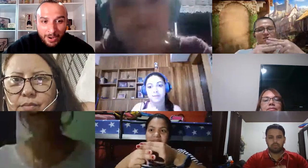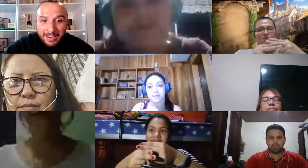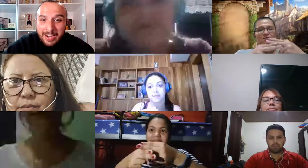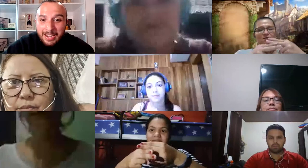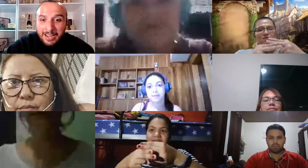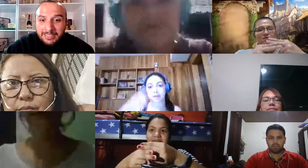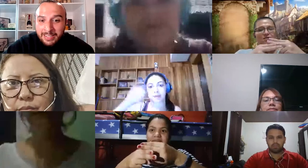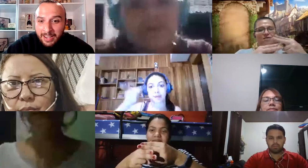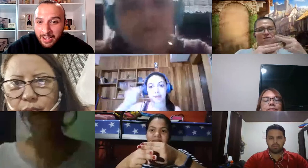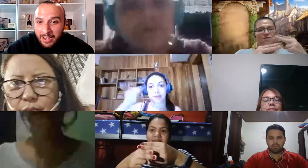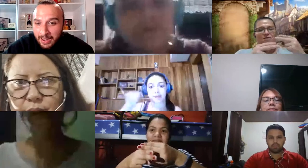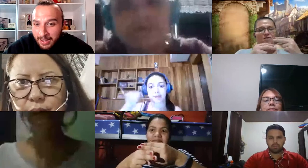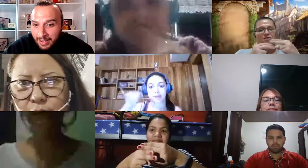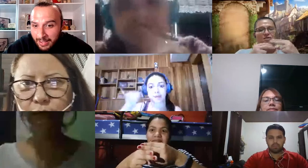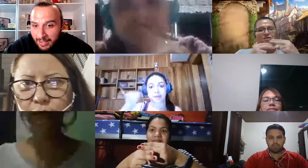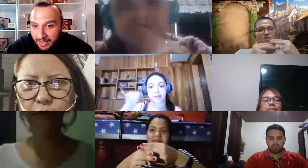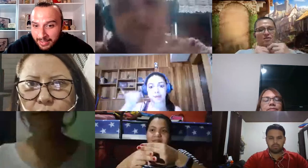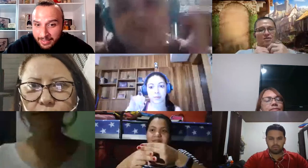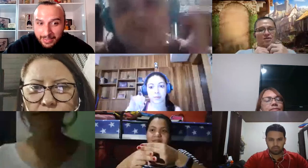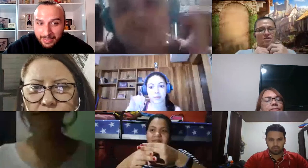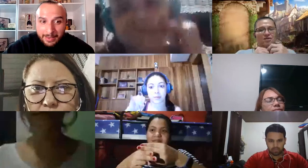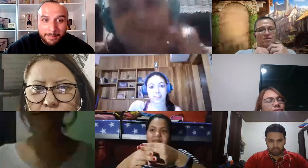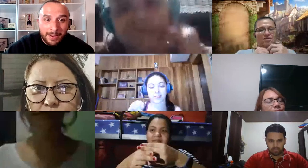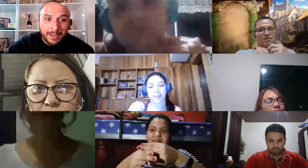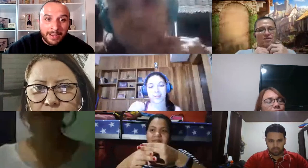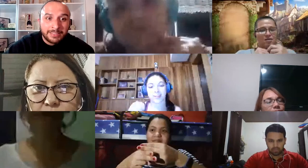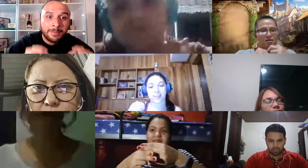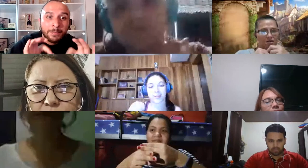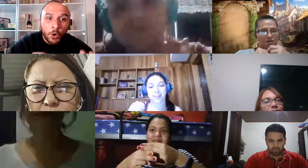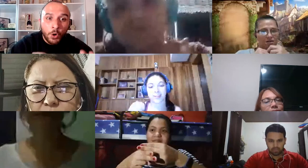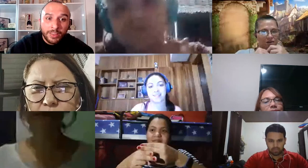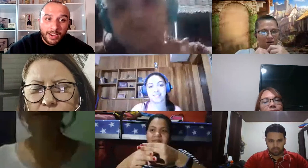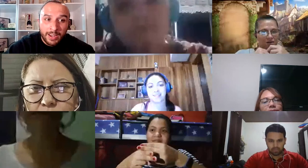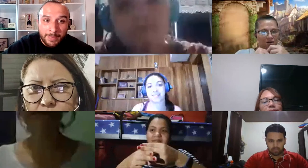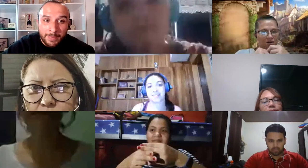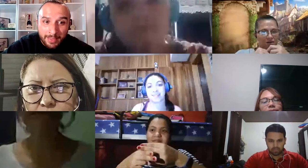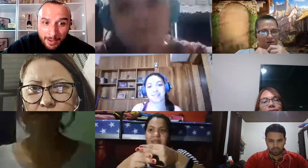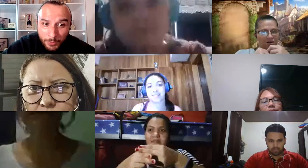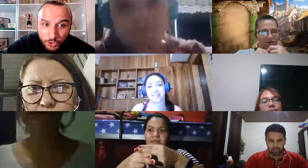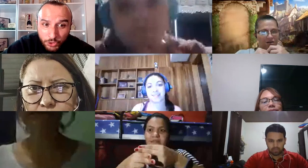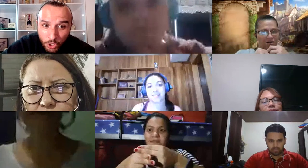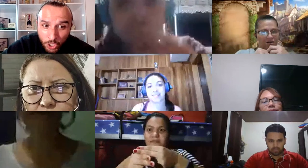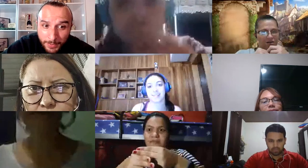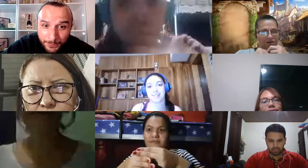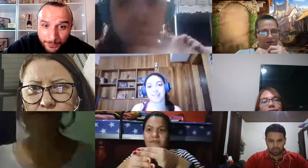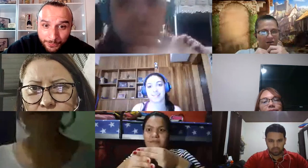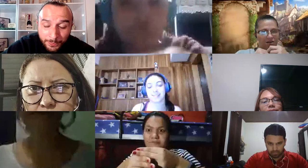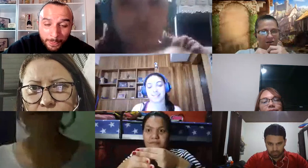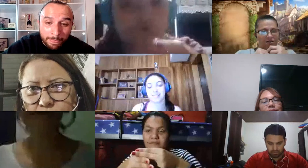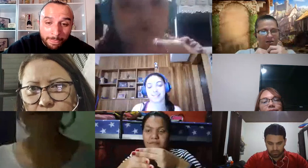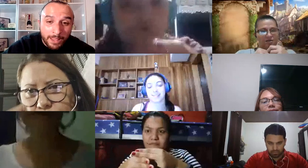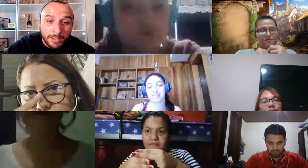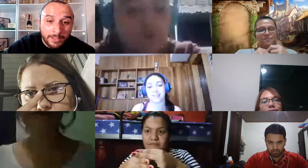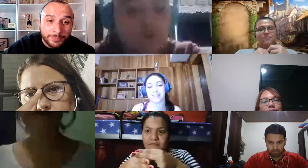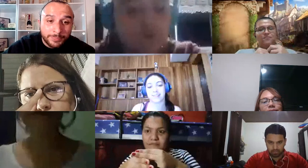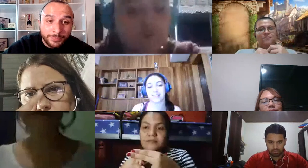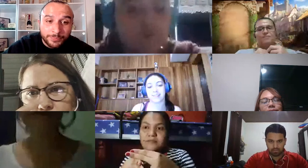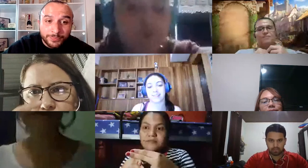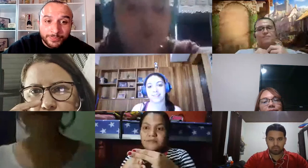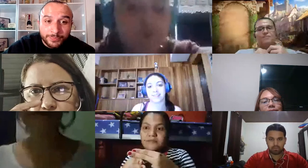¿Cuál es la seña que más importa que aprendamos hoy?